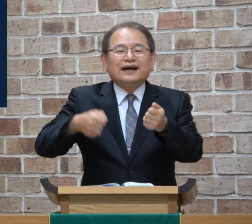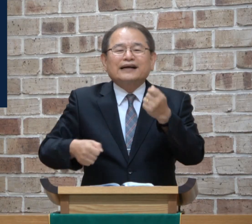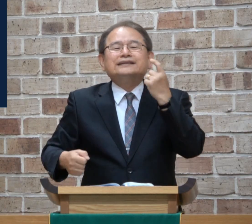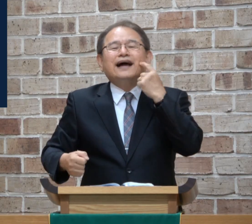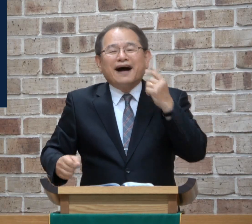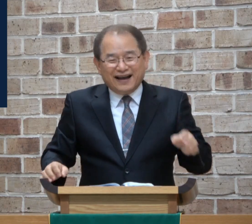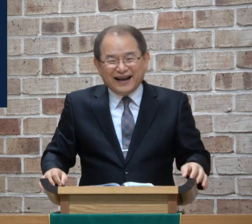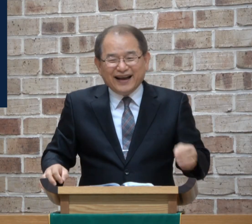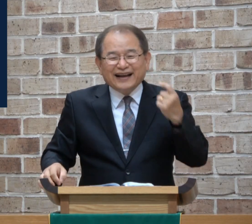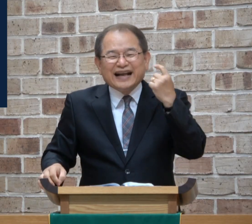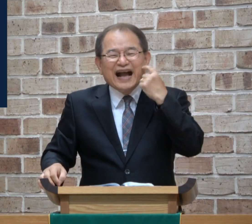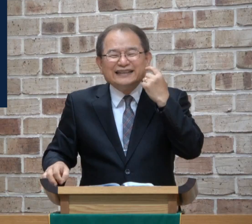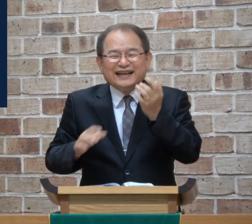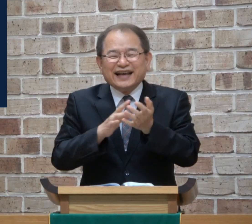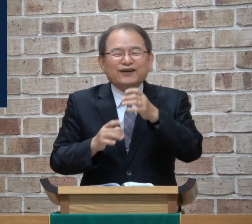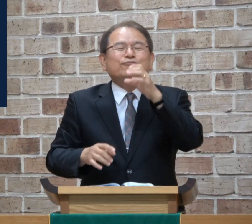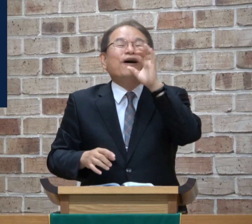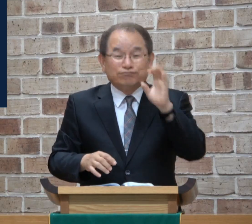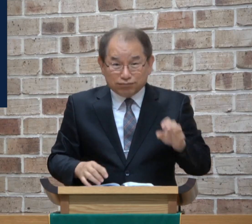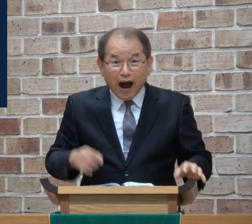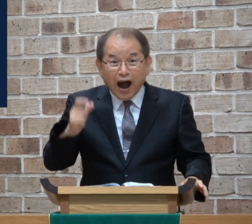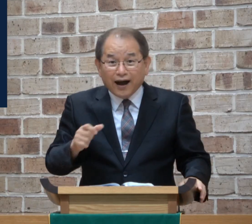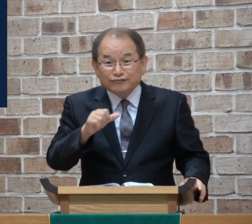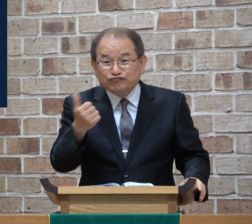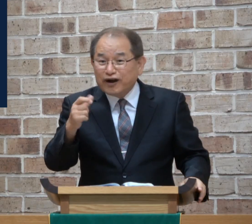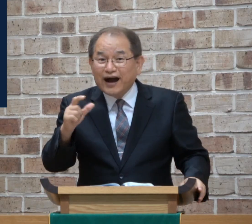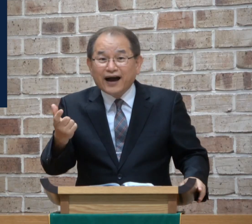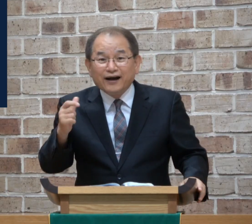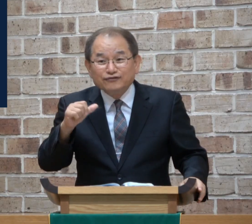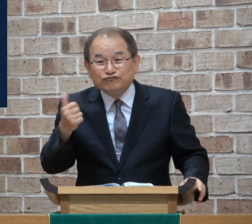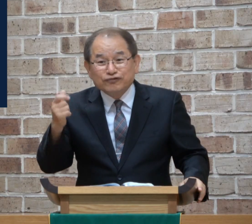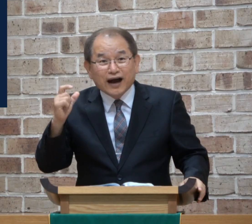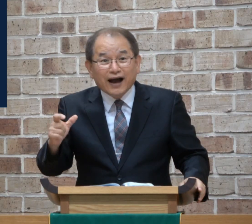죽지 않았습니다. 왜 그랬을까요? 농약 자체도 가짜였다는 것입니다.